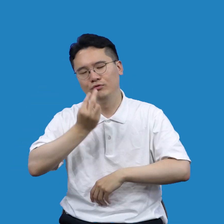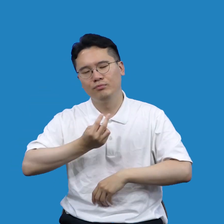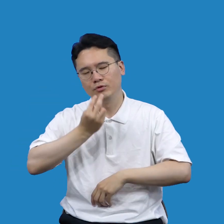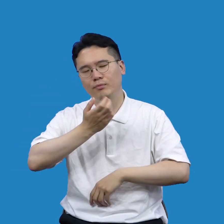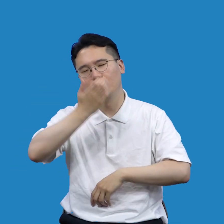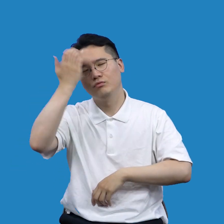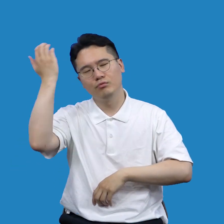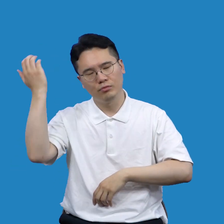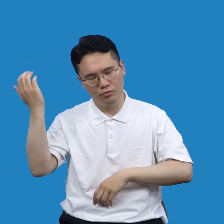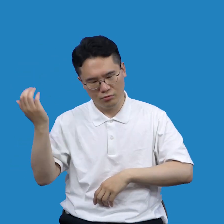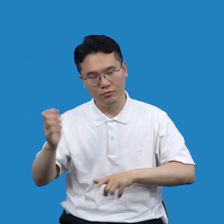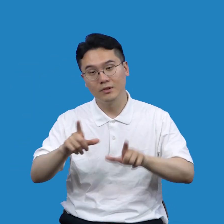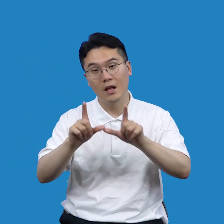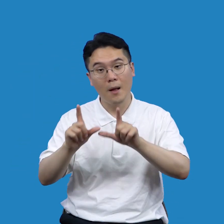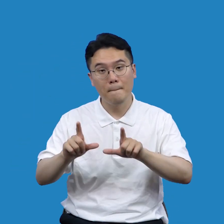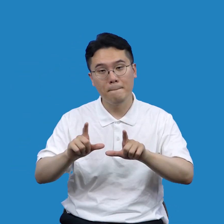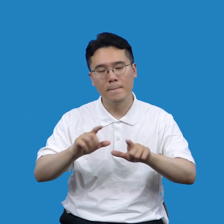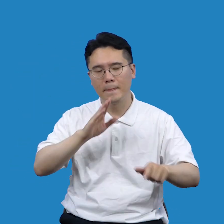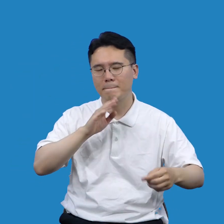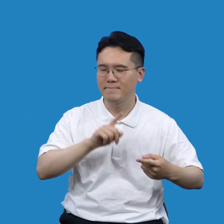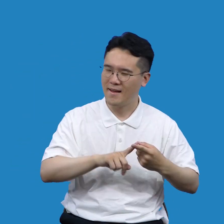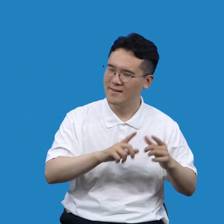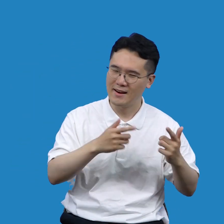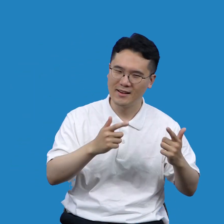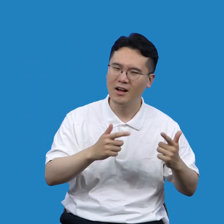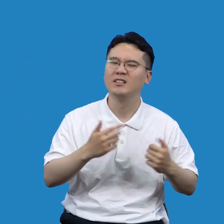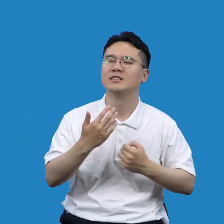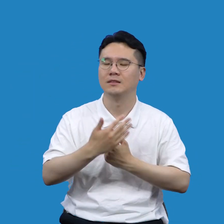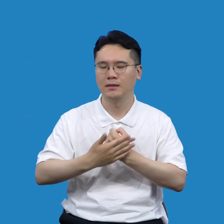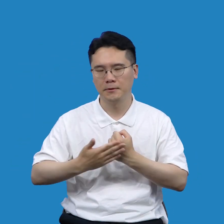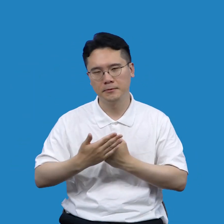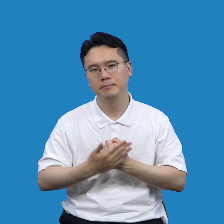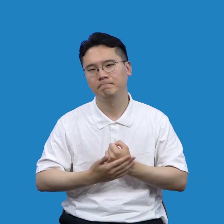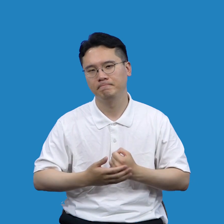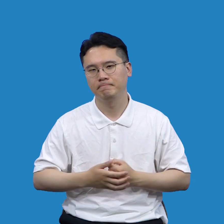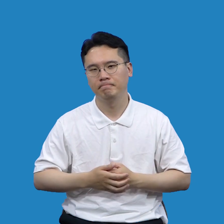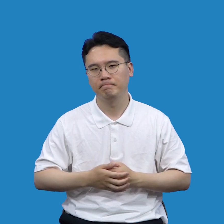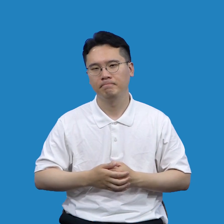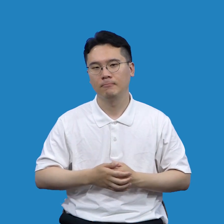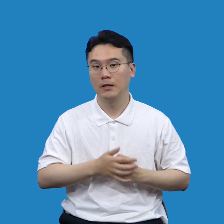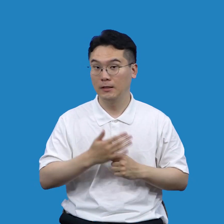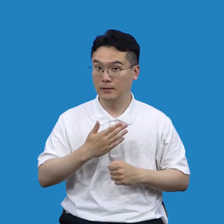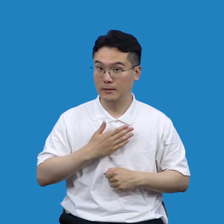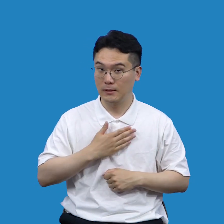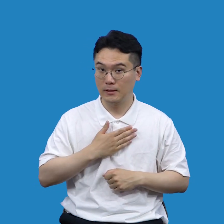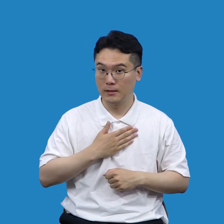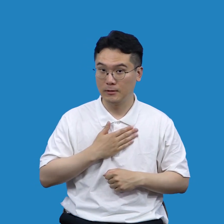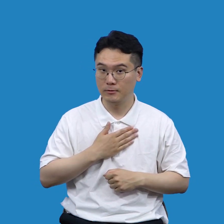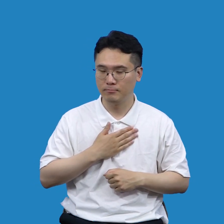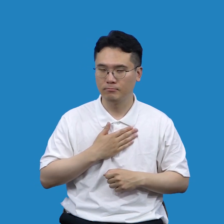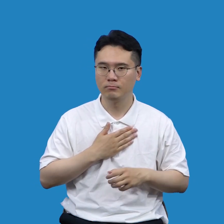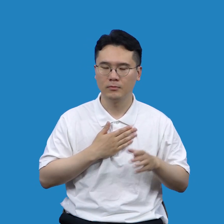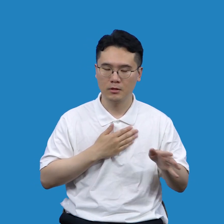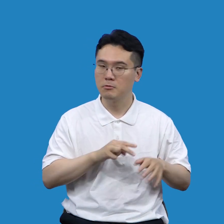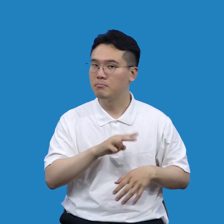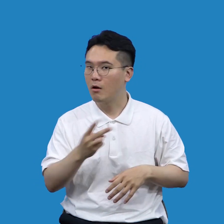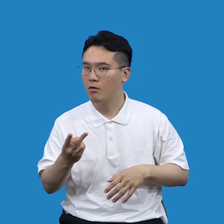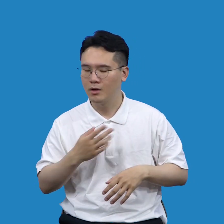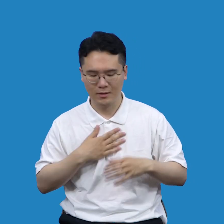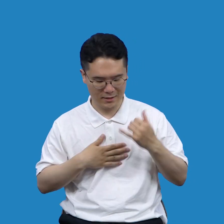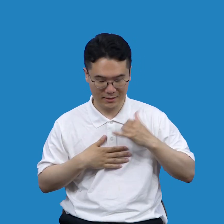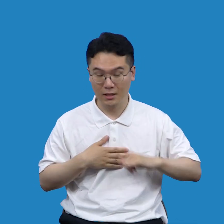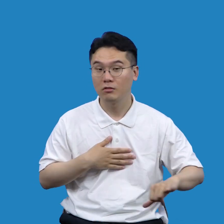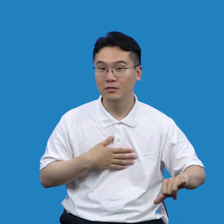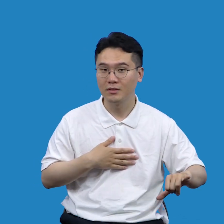삶, 당연한 것 아니라 은혜였어. 내가, 이걸 바꿔보세요. 내